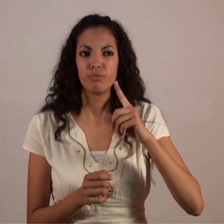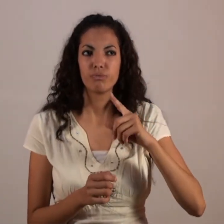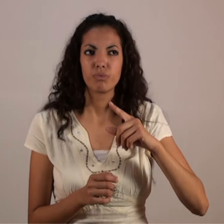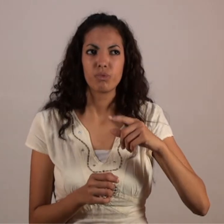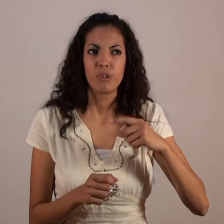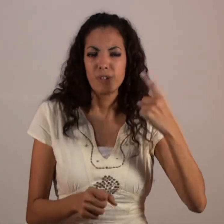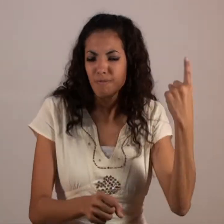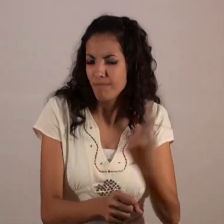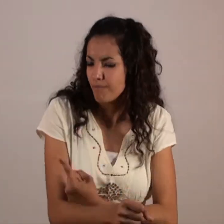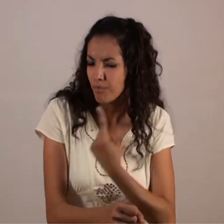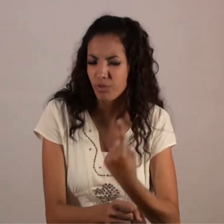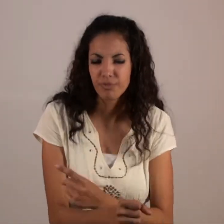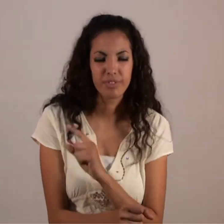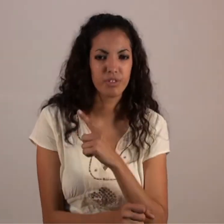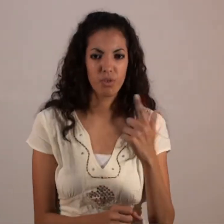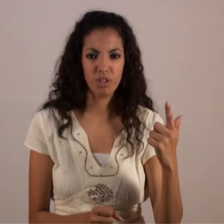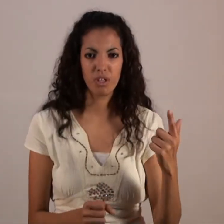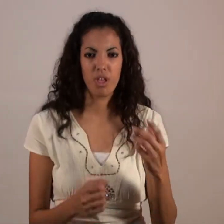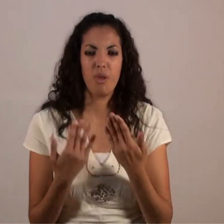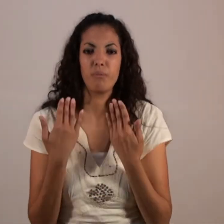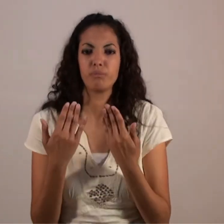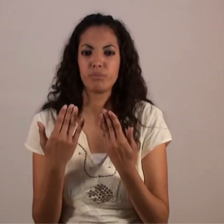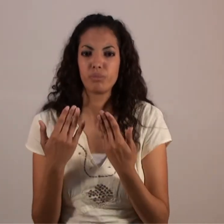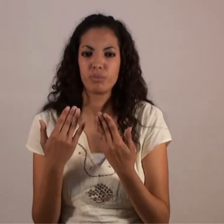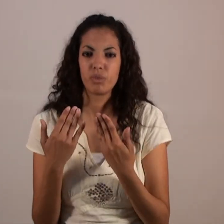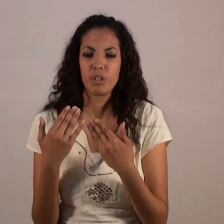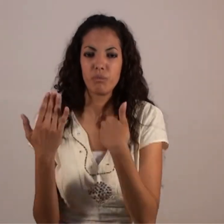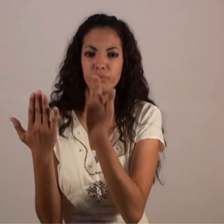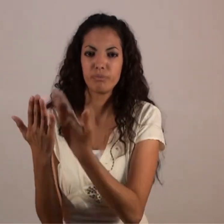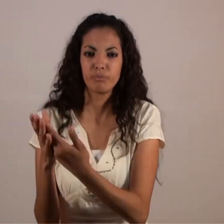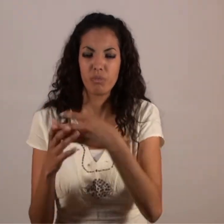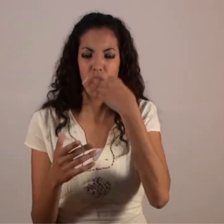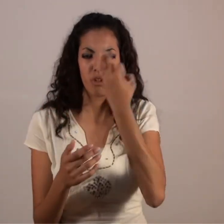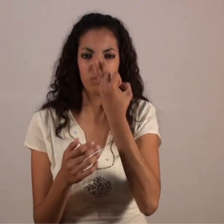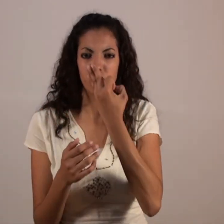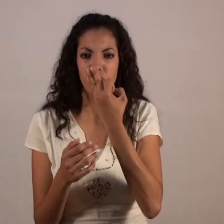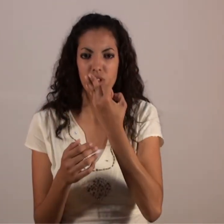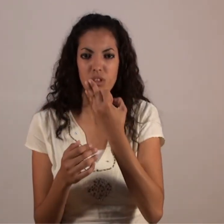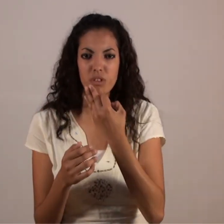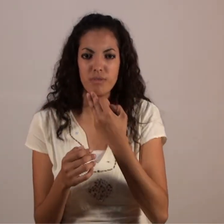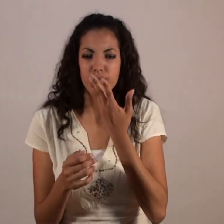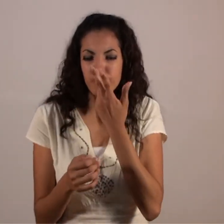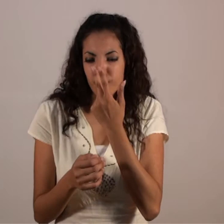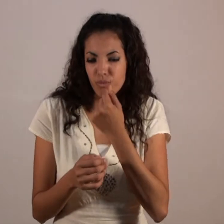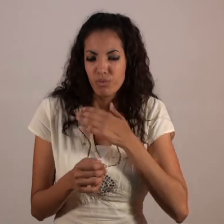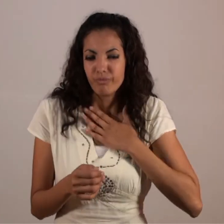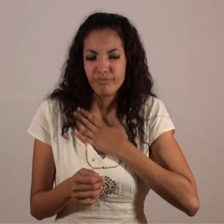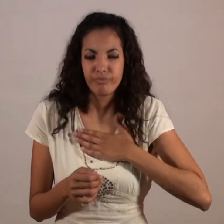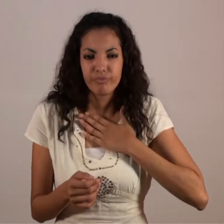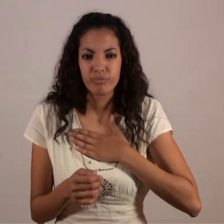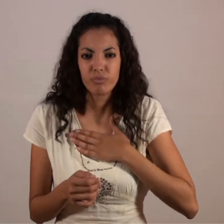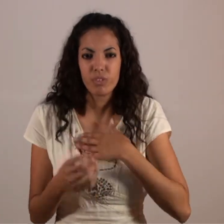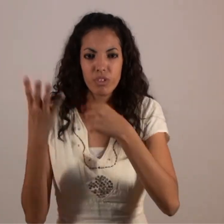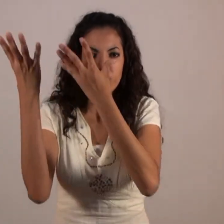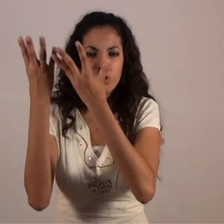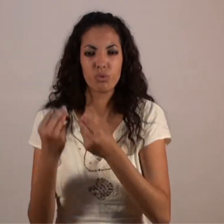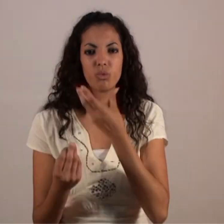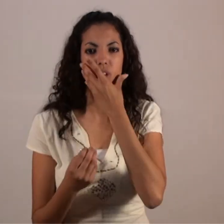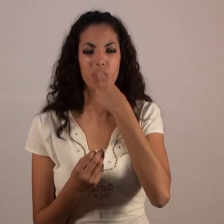la santificación. Podemos disfrutar del favor de Dios. No debemos inquietarnos por lo que Cristo y Dios